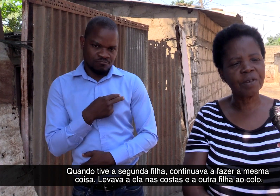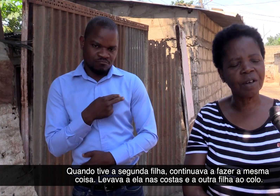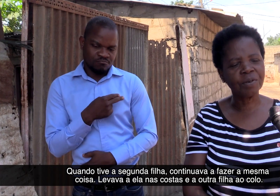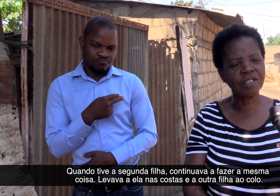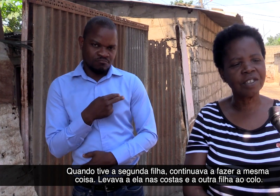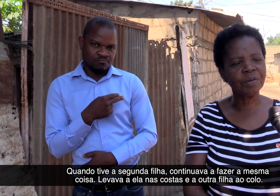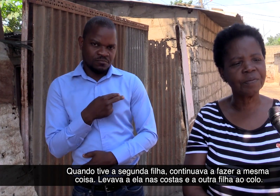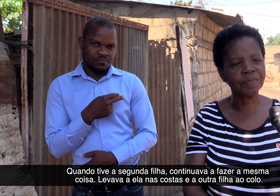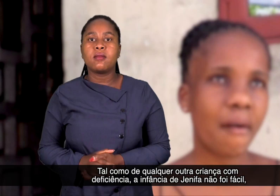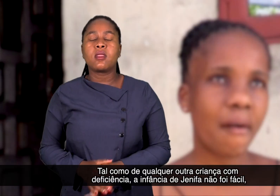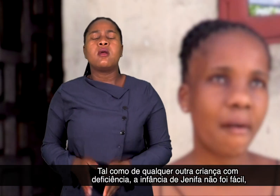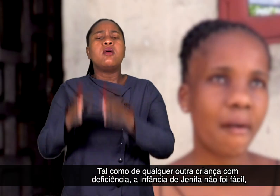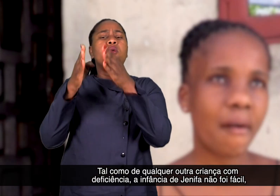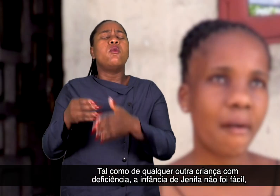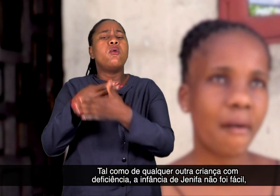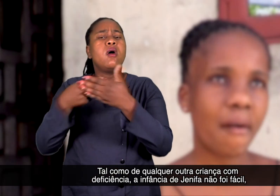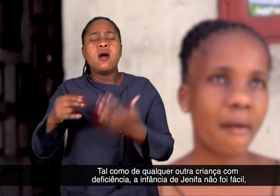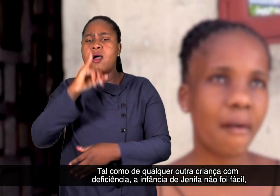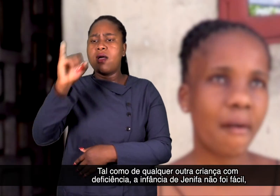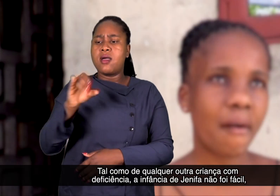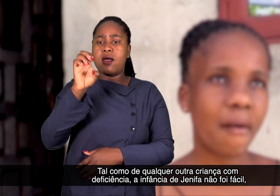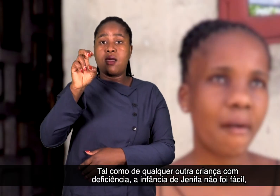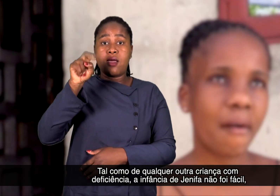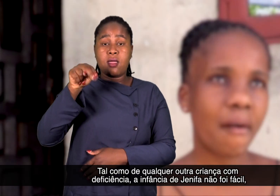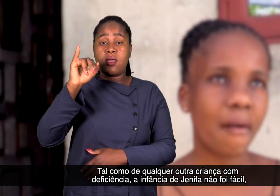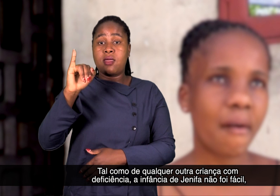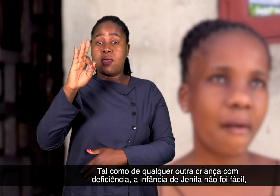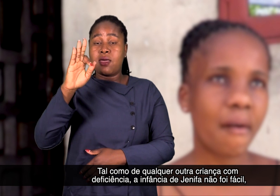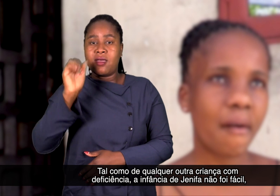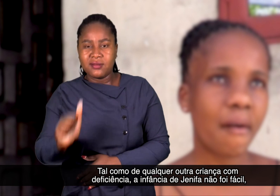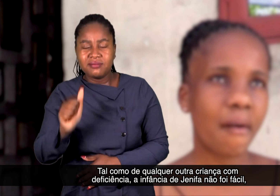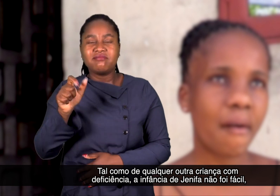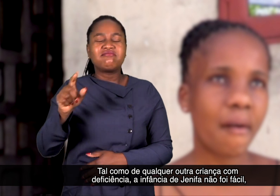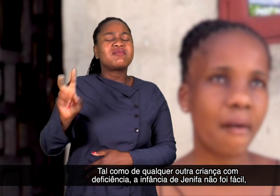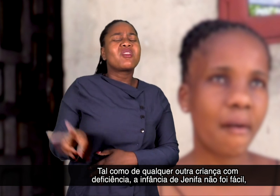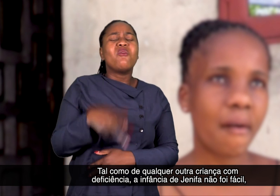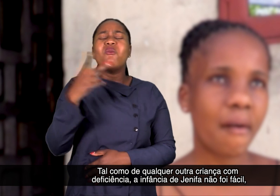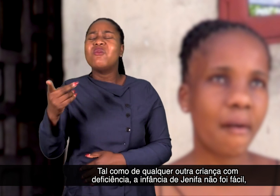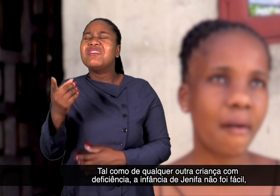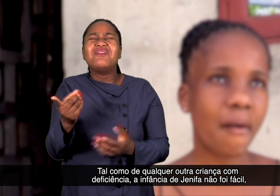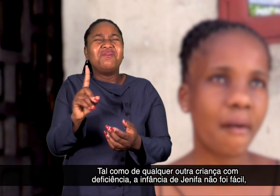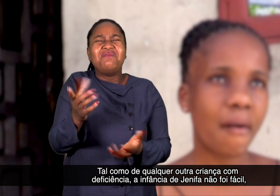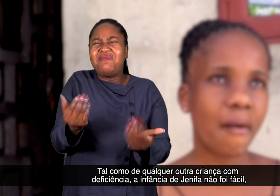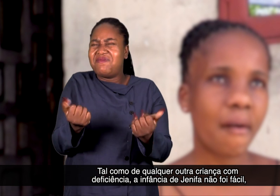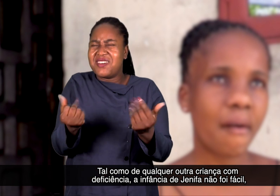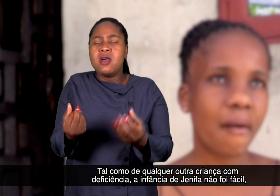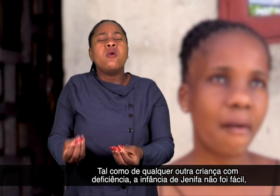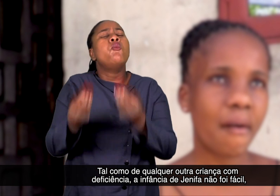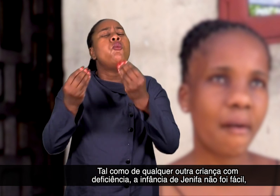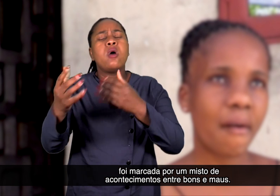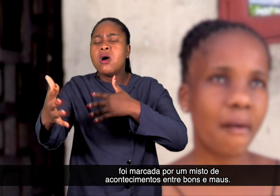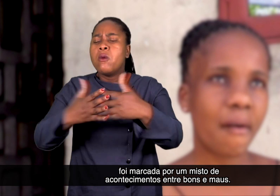Pronto, é o que aconteceu. Tal como de qualquer outra criança com deficiência, a infância de Jennifer não foi